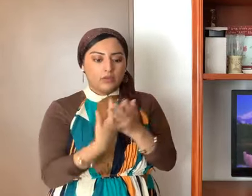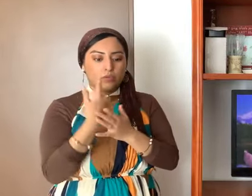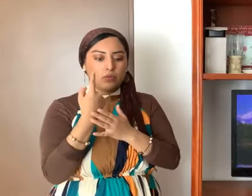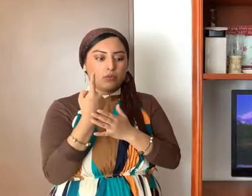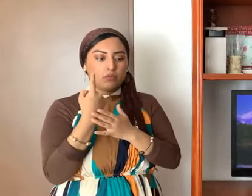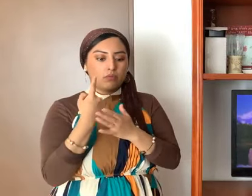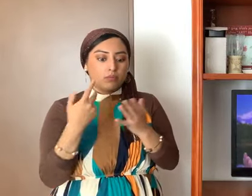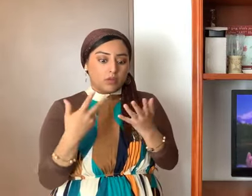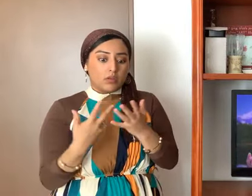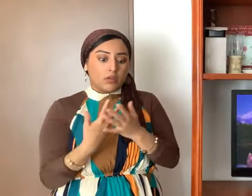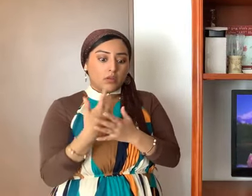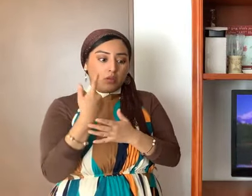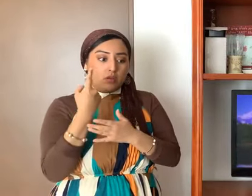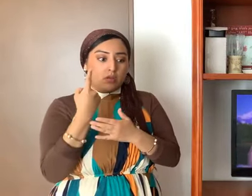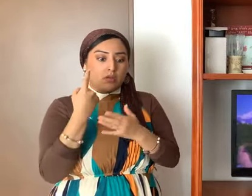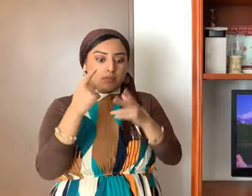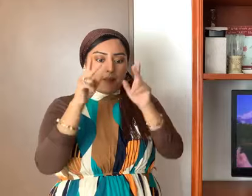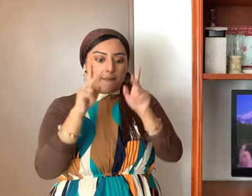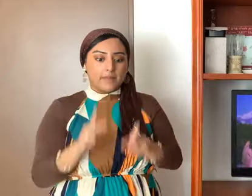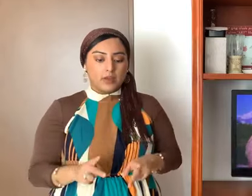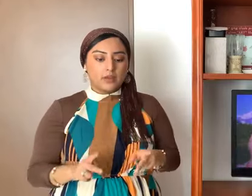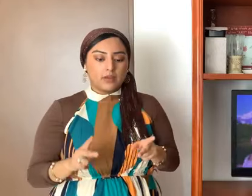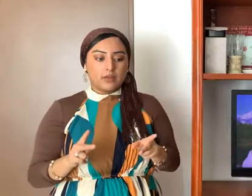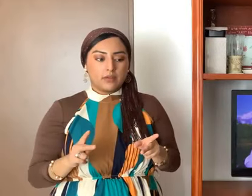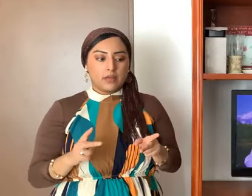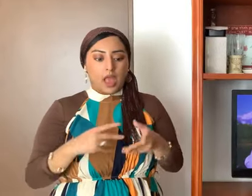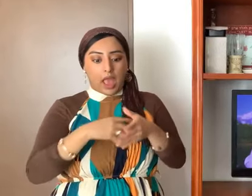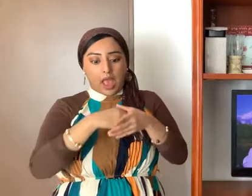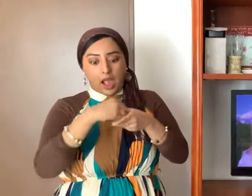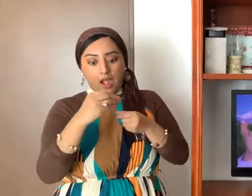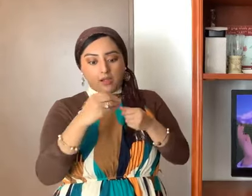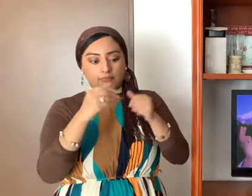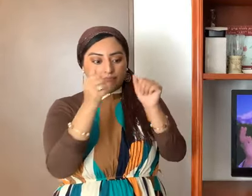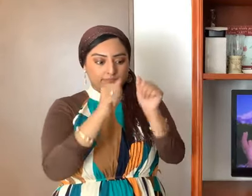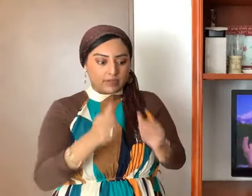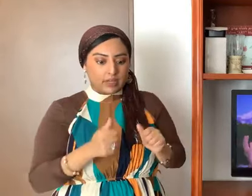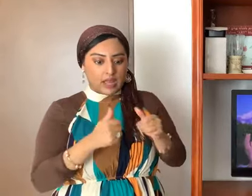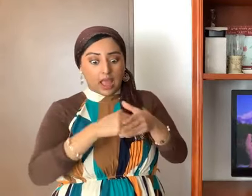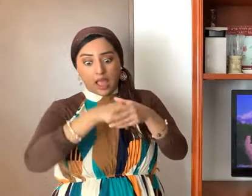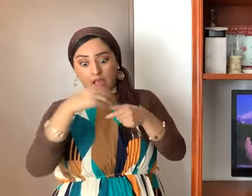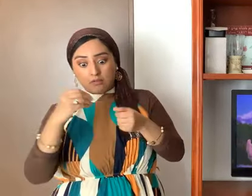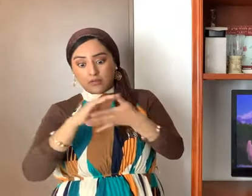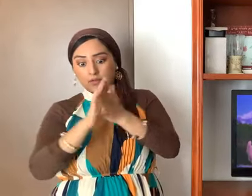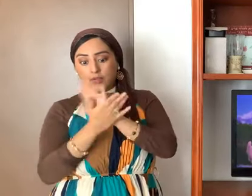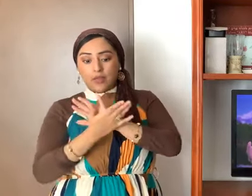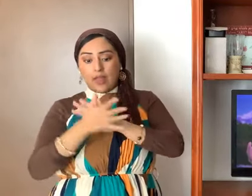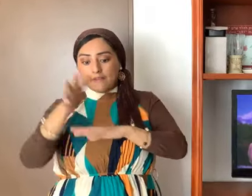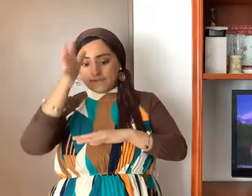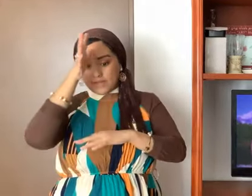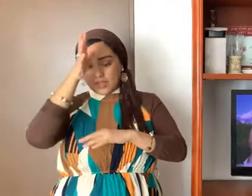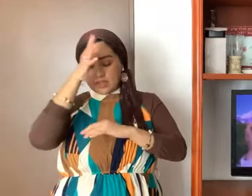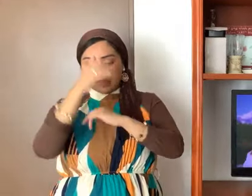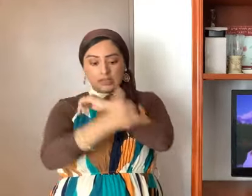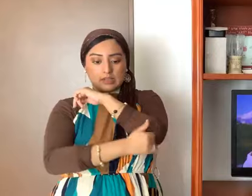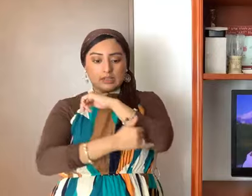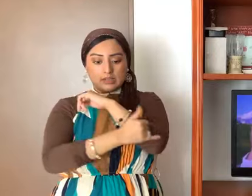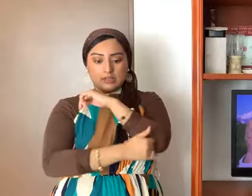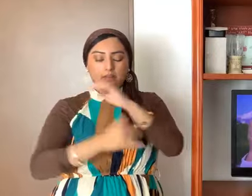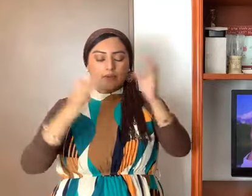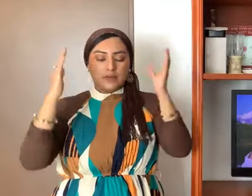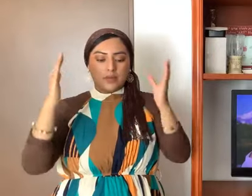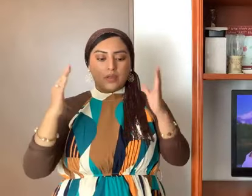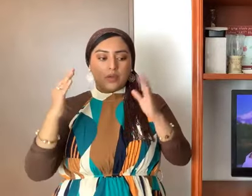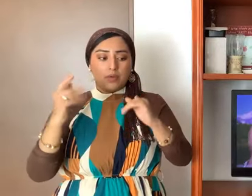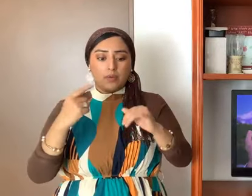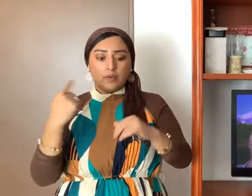nueva, ¿por qué no decirlo así? Una nueva creación. Porque salió de la idolatría para ser el Padre de las naciones, bendito Yahshua Mashiach. Así